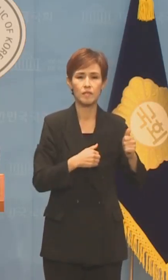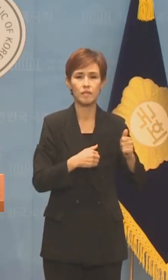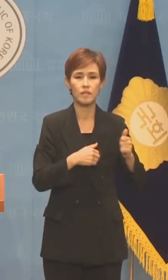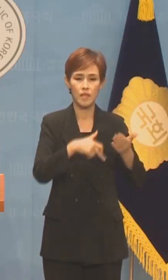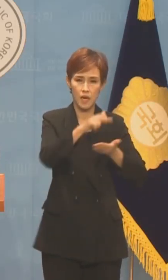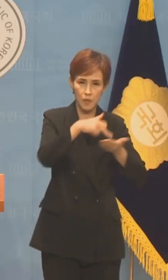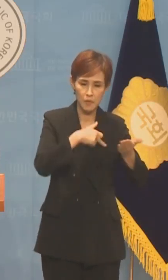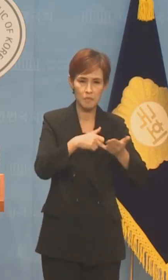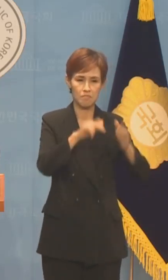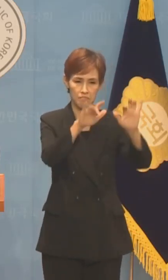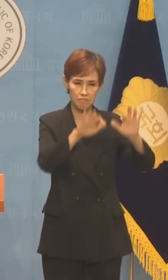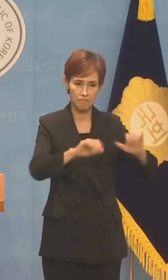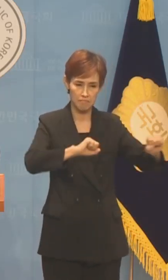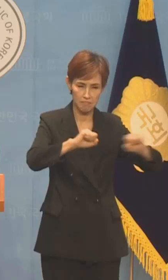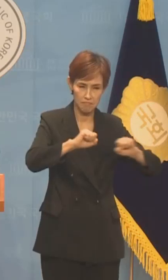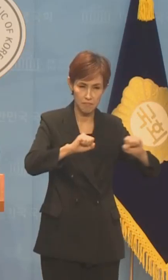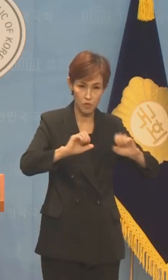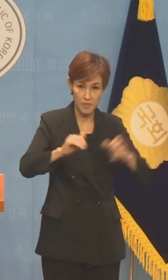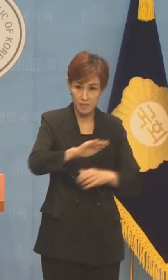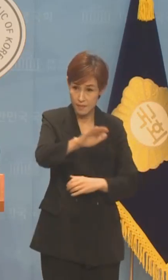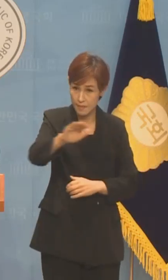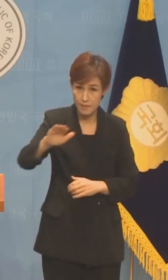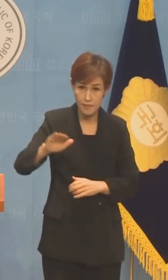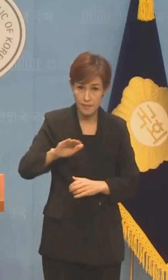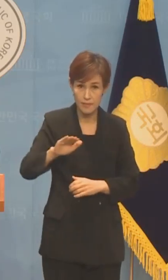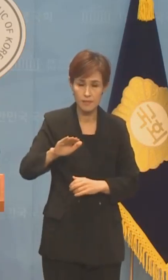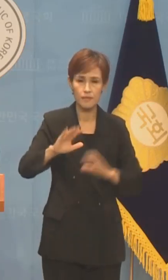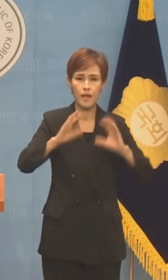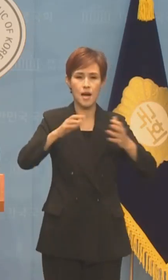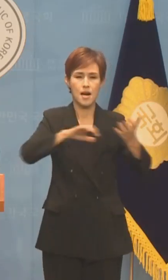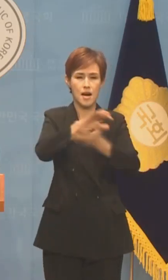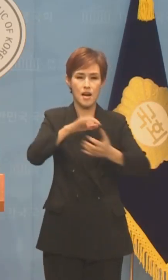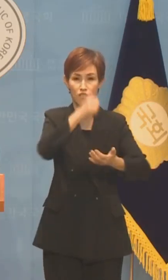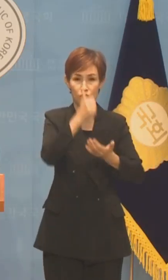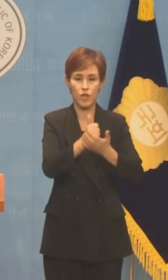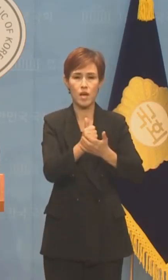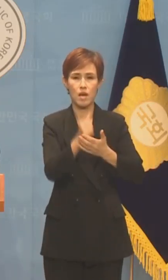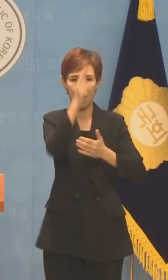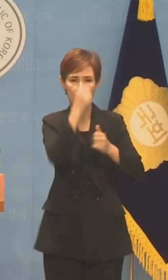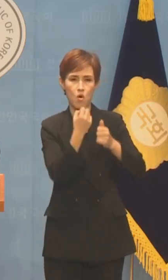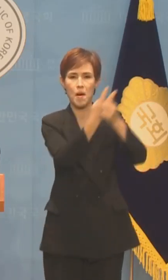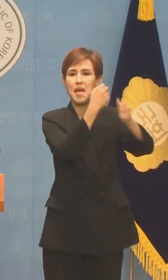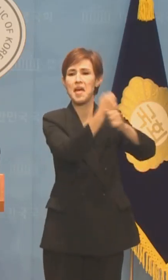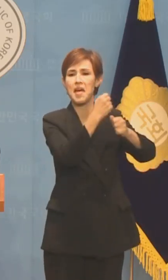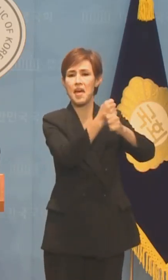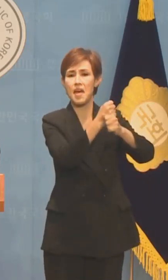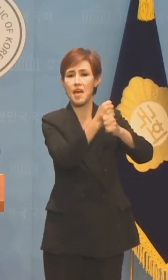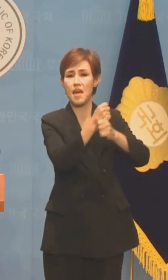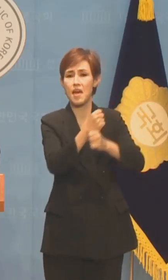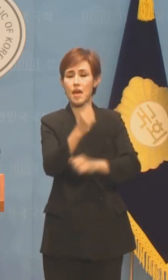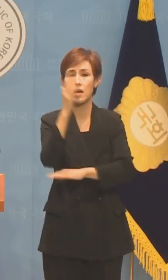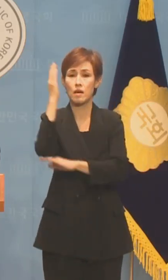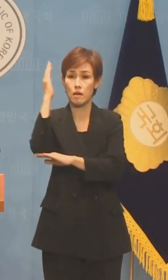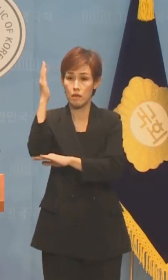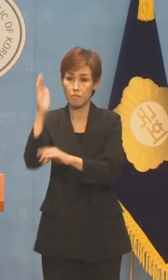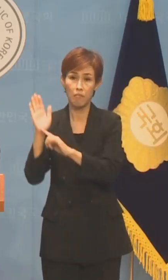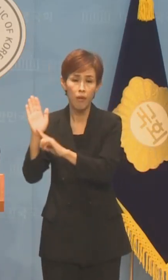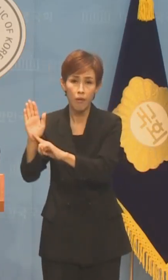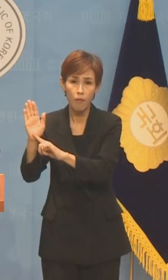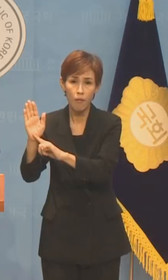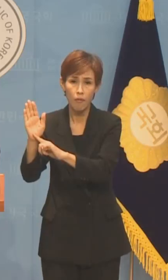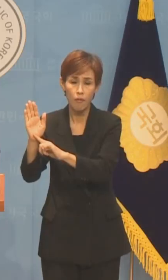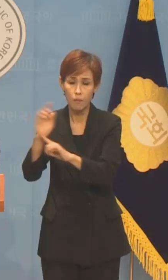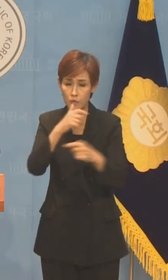댓글, 커뮤니티 활동을 하는 국민들을 상대로 내란 선동죄로 고발하겠다고 했습니다. 라고 하여